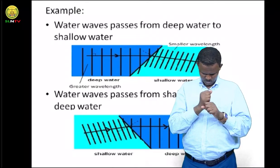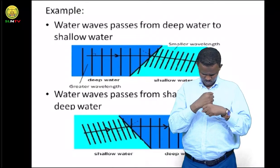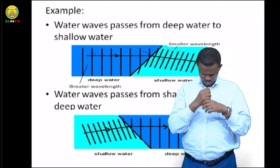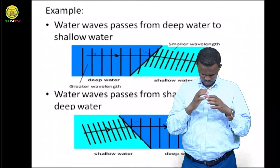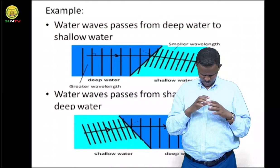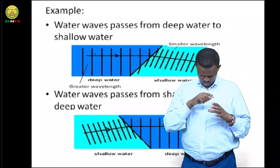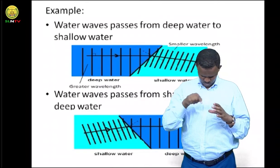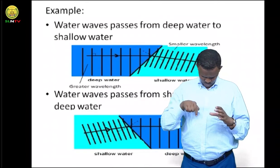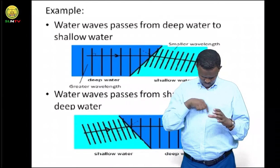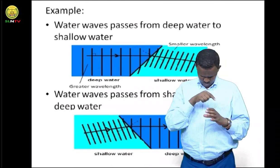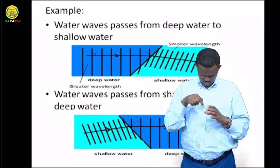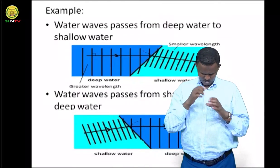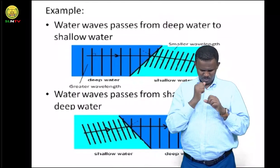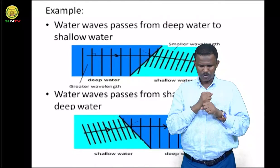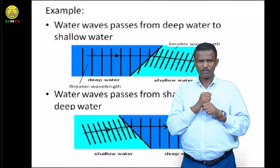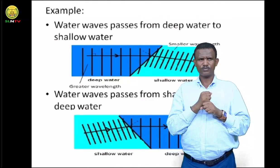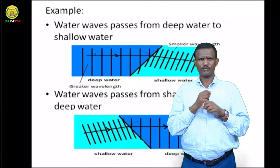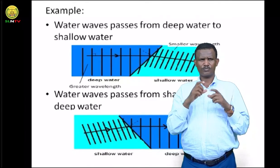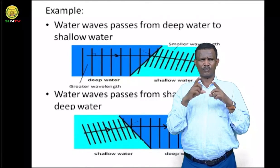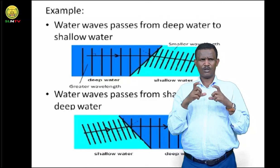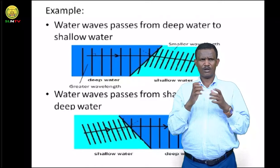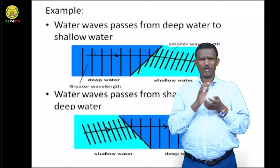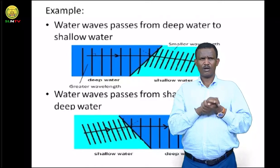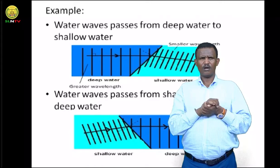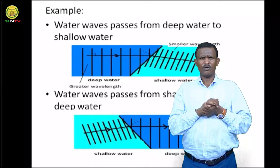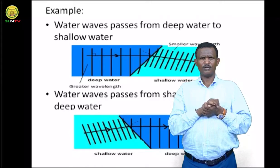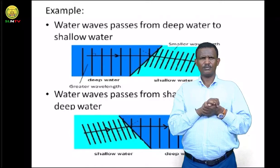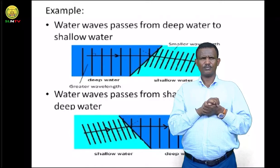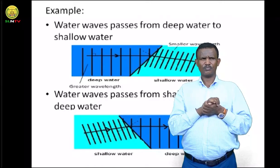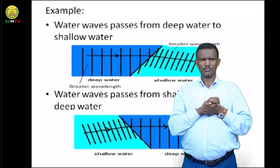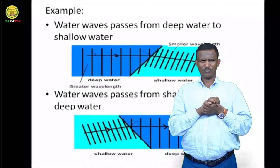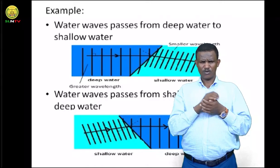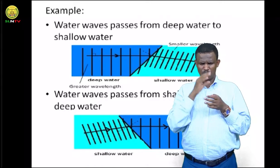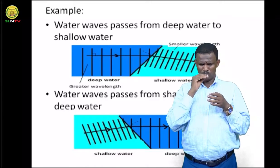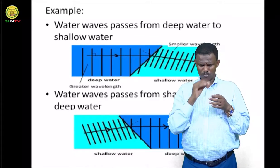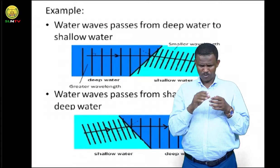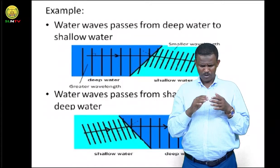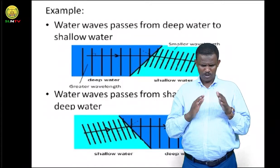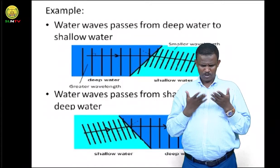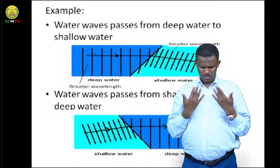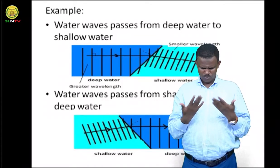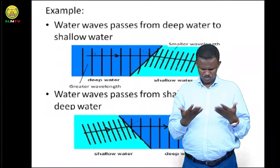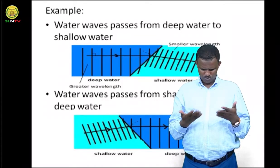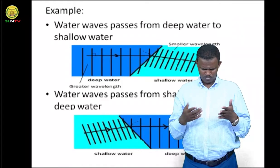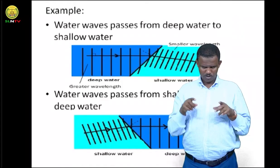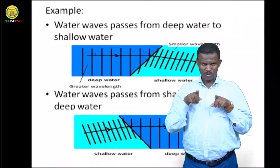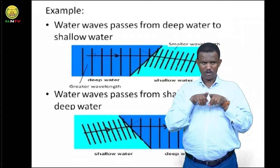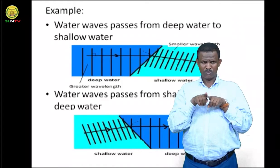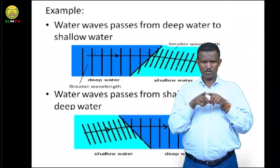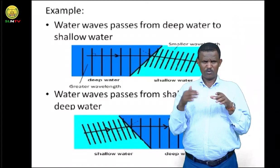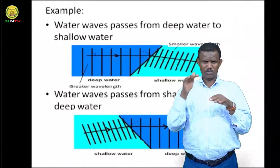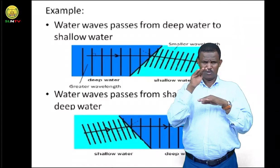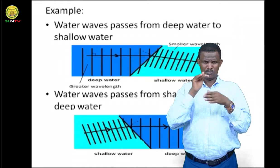hirarkaasi ama laymanka inoo sawiran ee ka turjumaya wave fronts-ku haddii ay u kala gudbayaan two medium